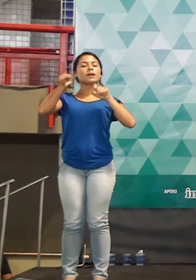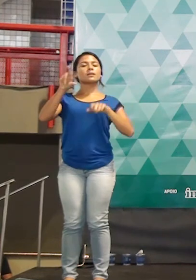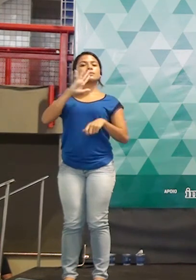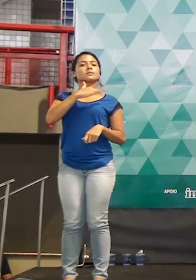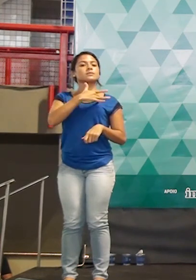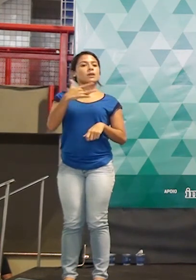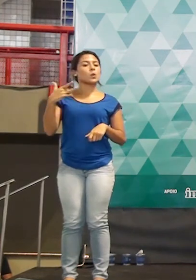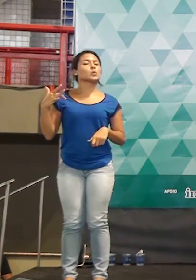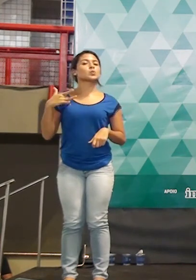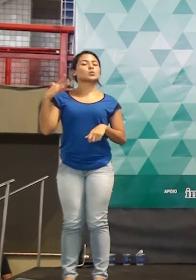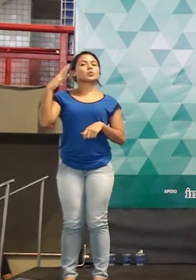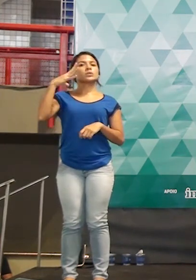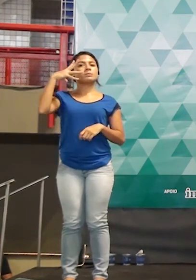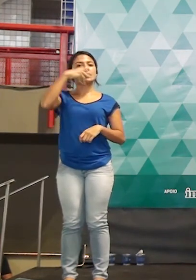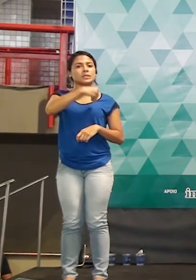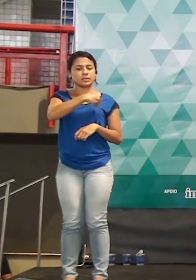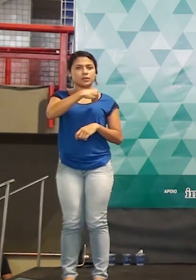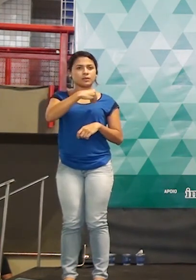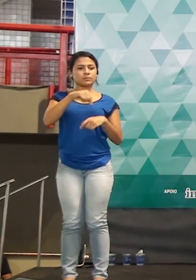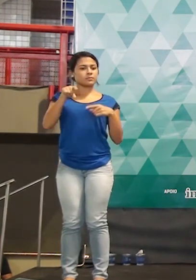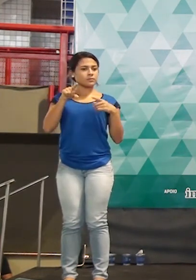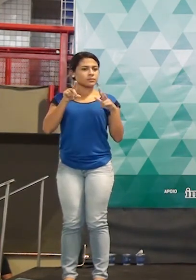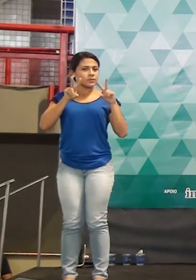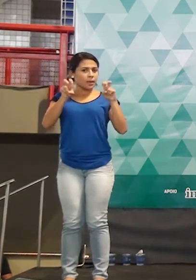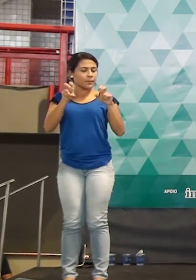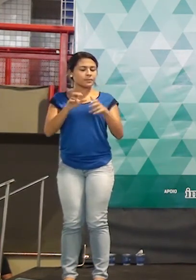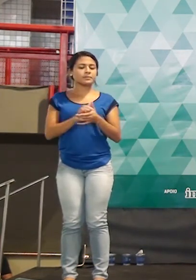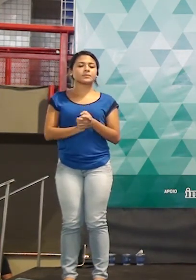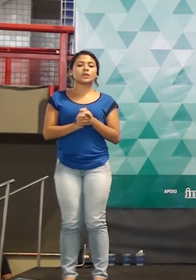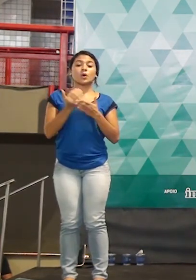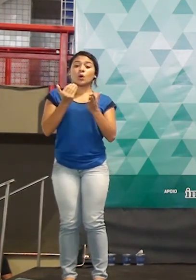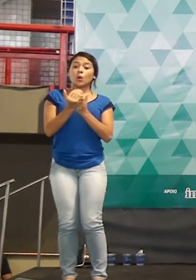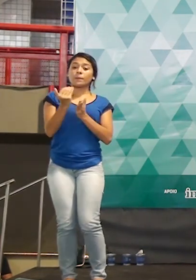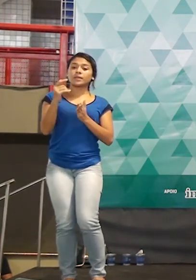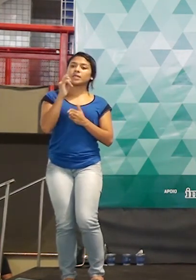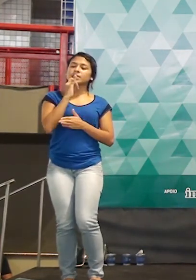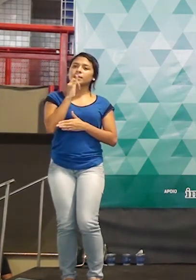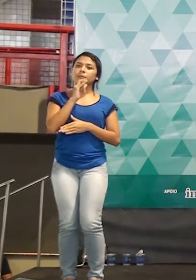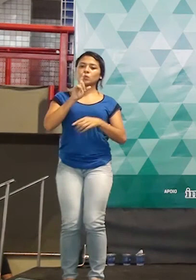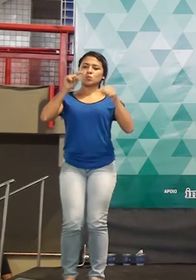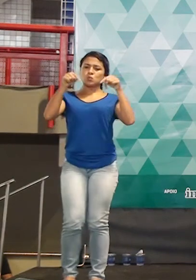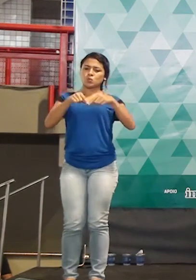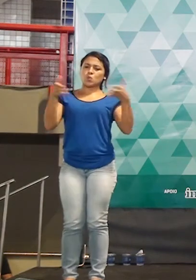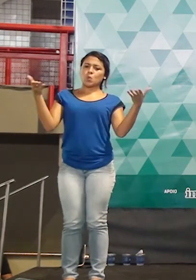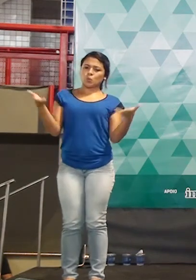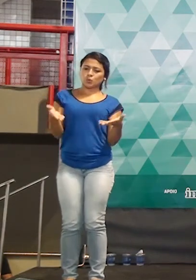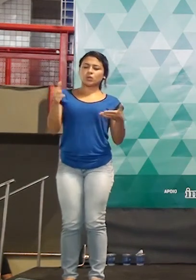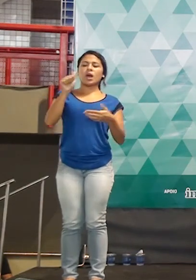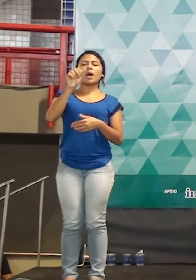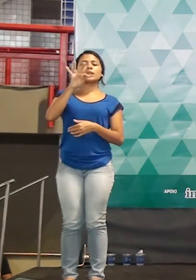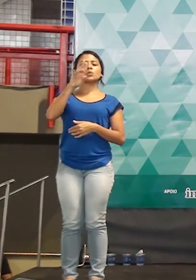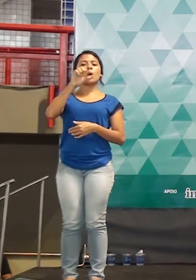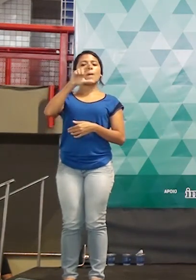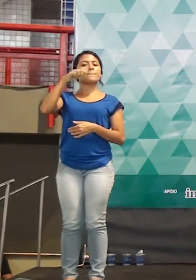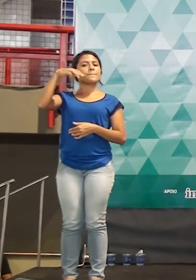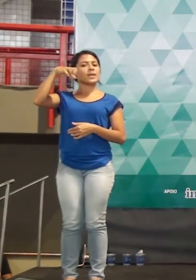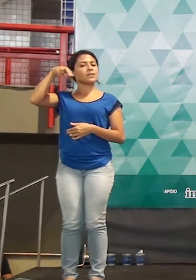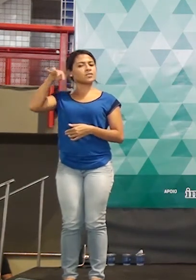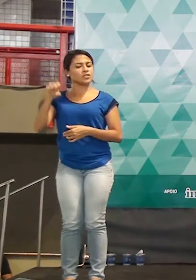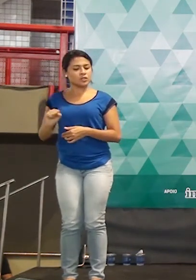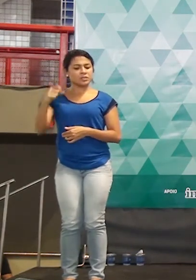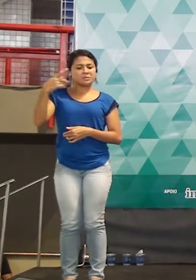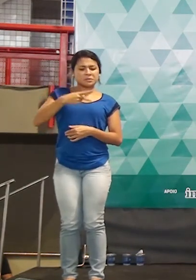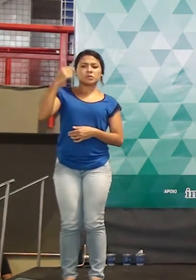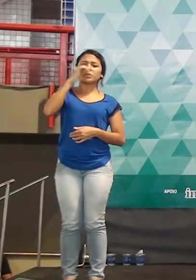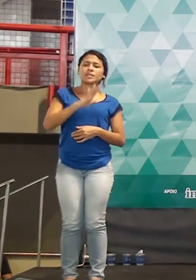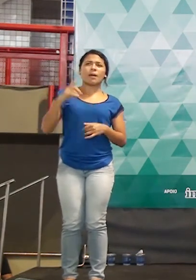saúde e beleza. Aí eu começo minha redação dizendo assim, atualmente o brasileiro está mais